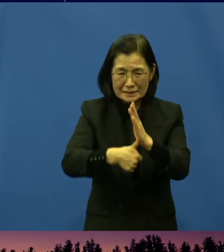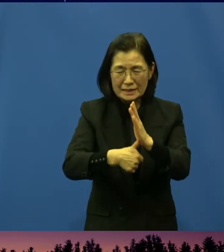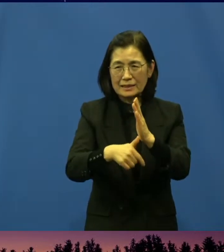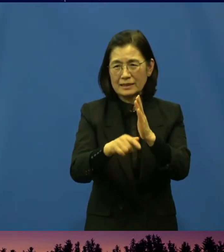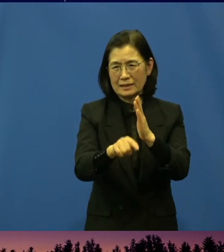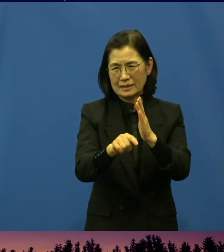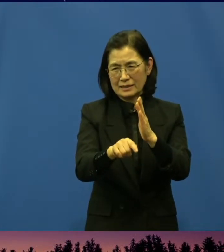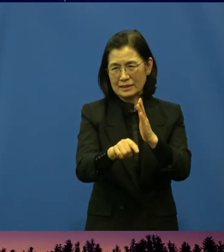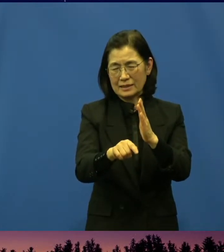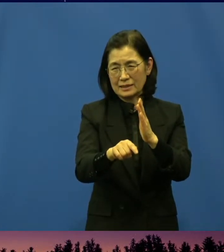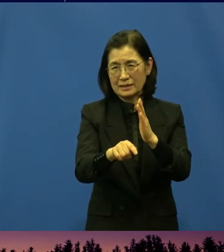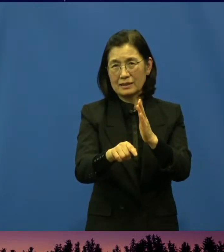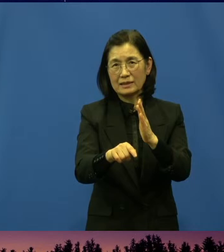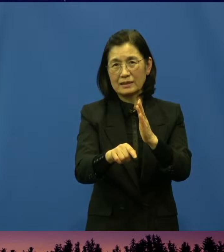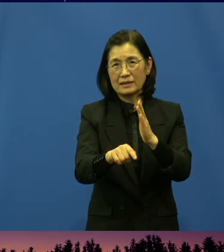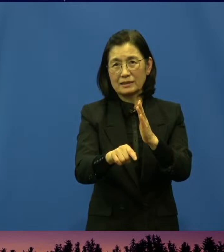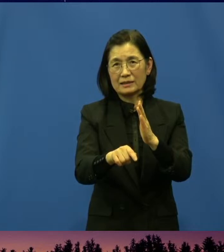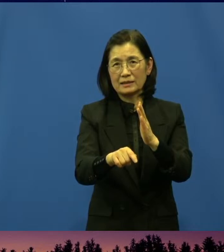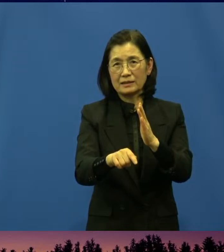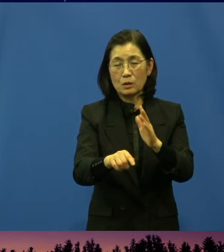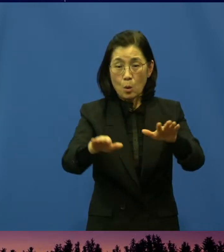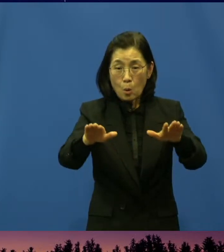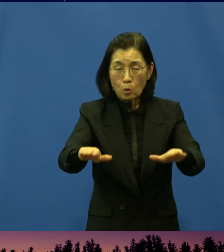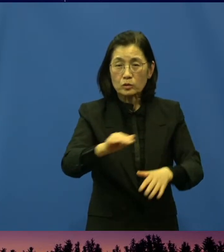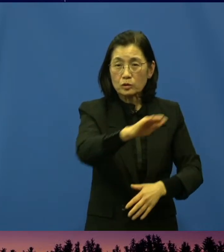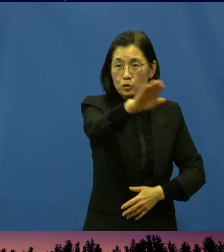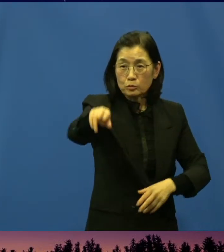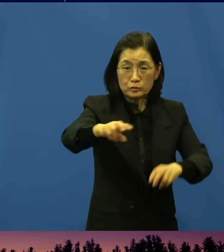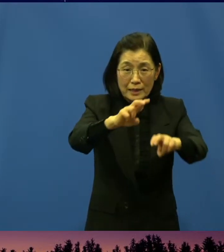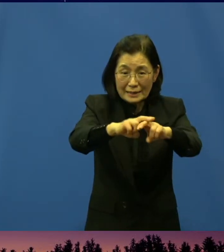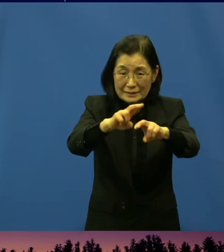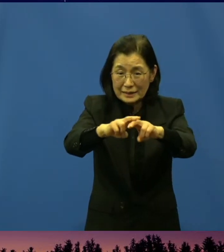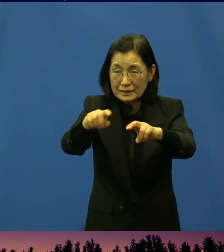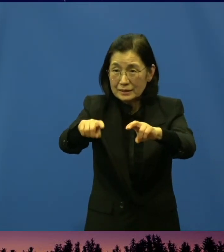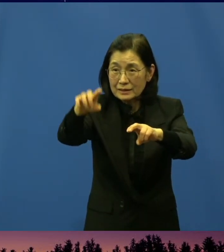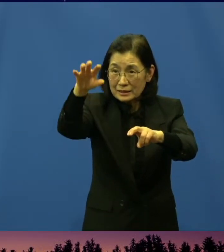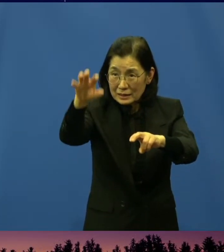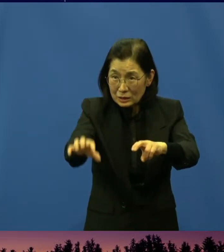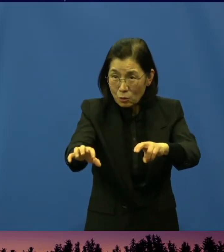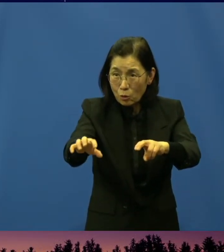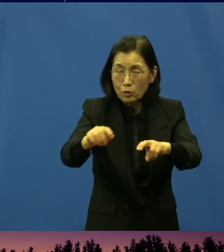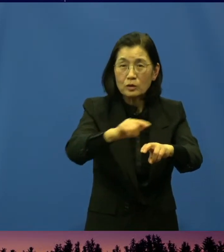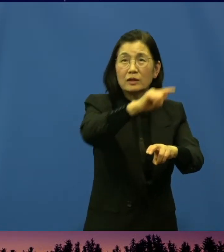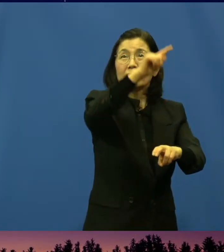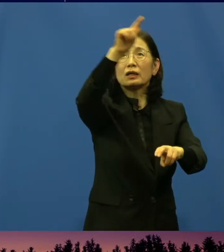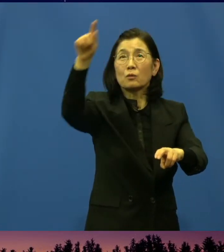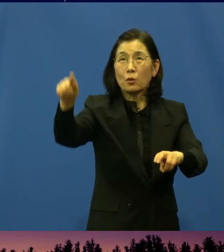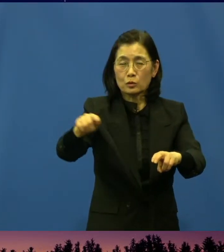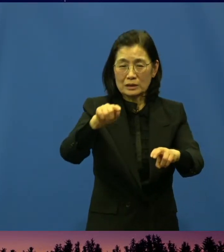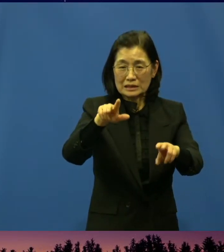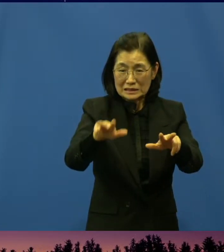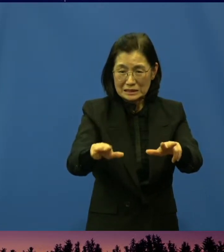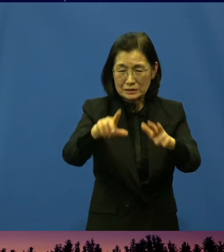이거는 지금 오늘 여러분 우리 앉아 있는 이 자리, 이 공간, 이 시간,